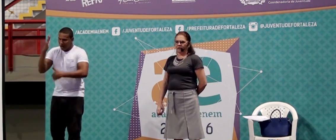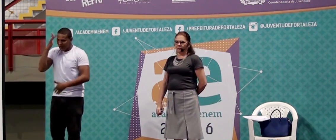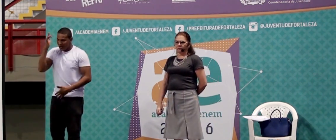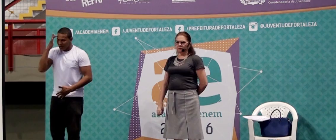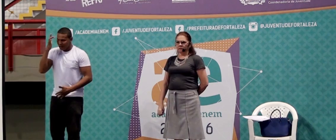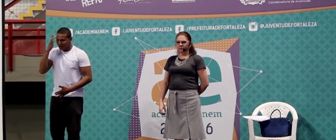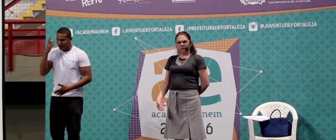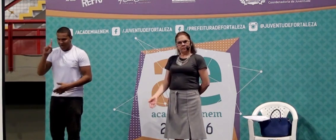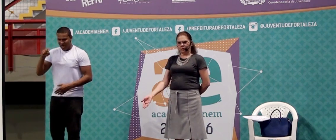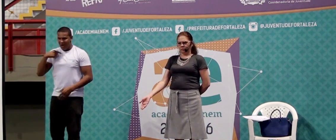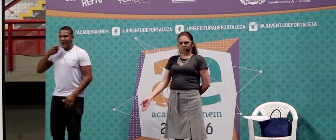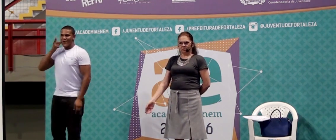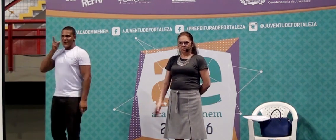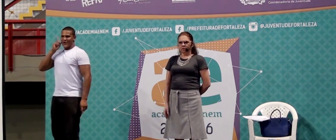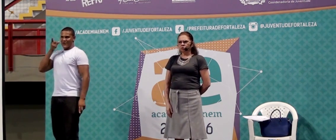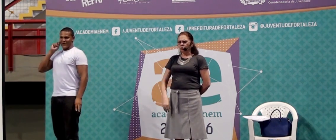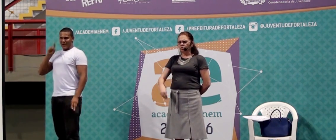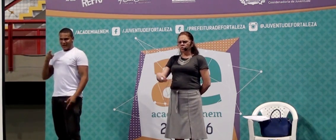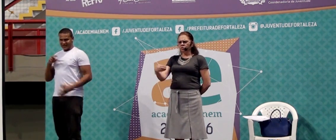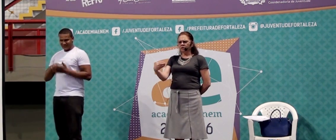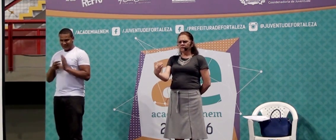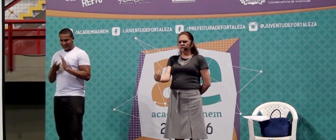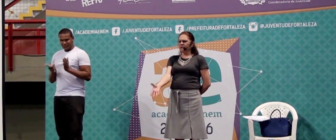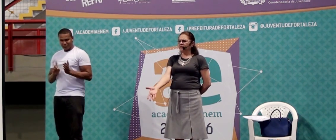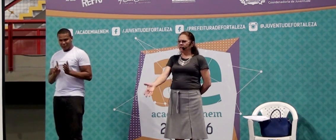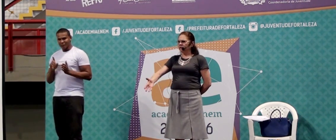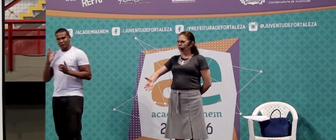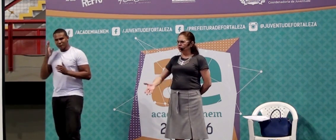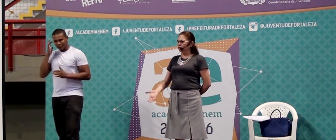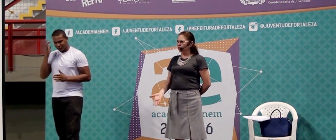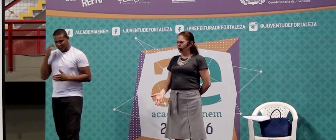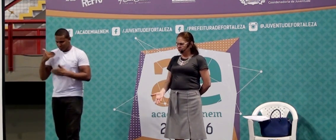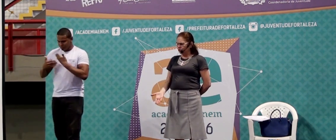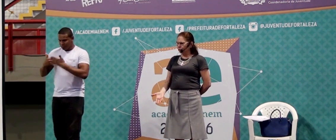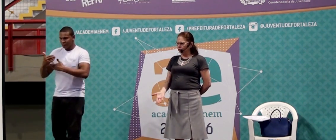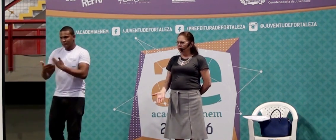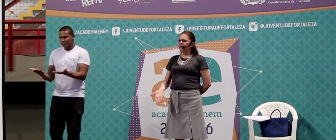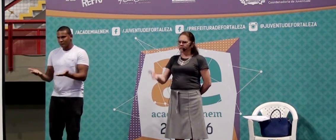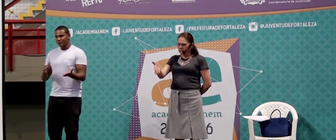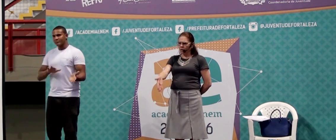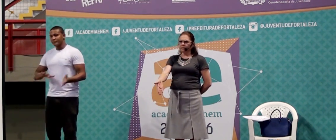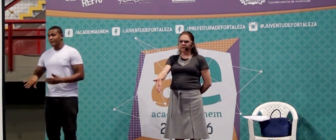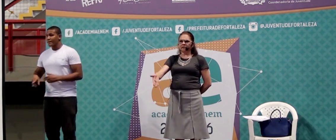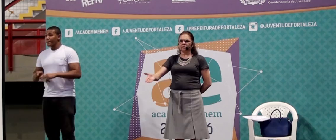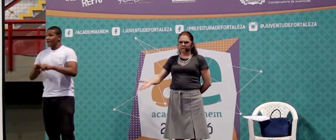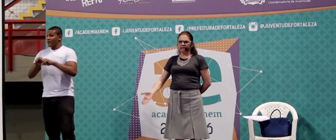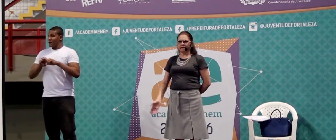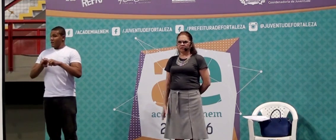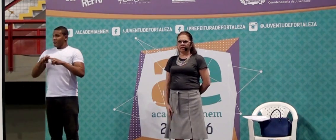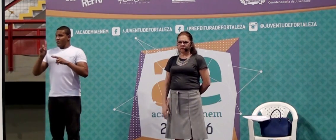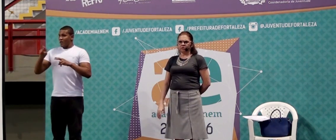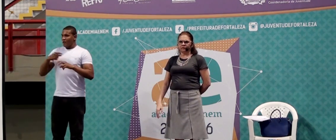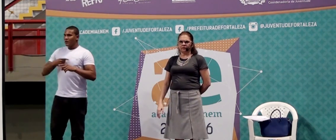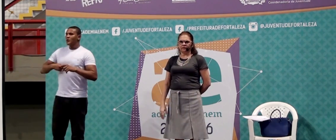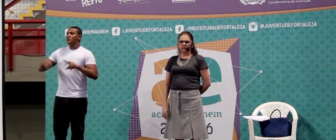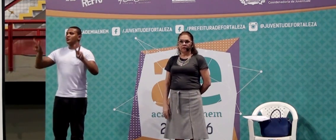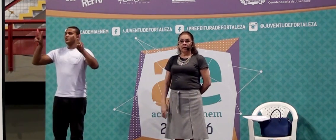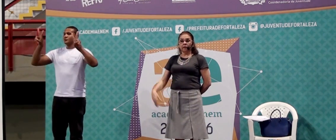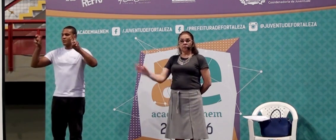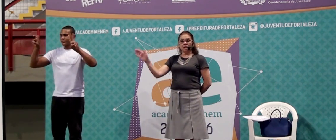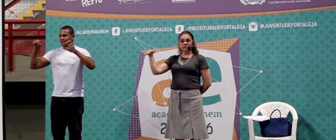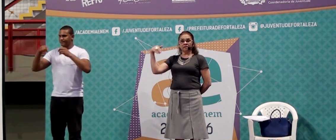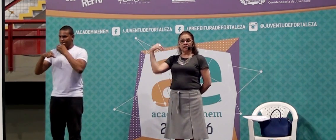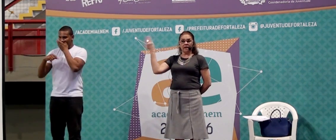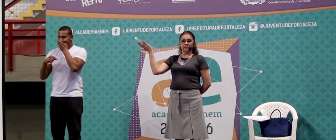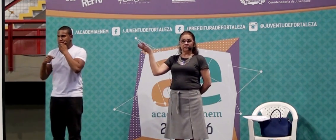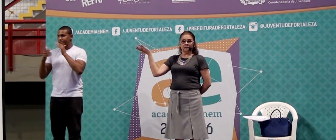que vivemos, só pode. Tudo que você vai discutir num texto é sobre essa sociedade em que a gente vive.